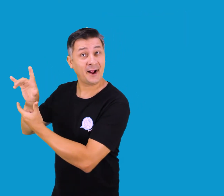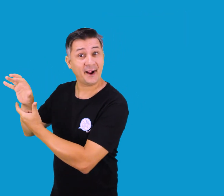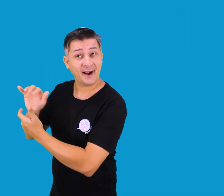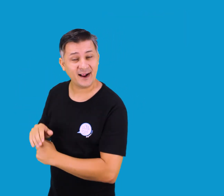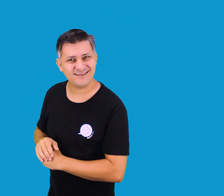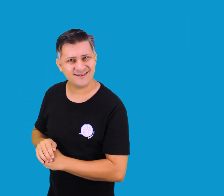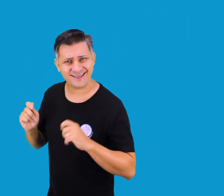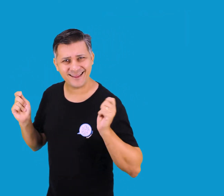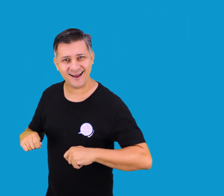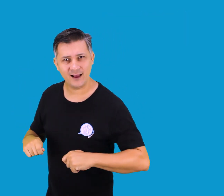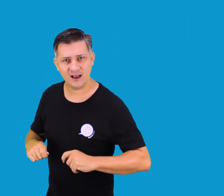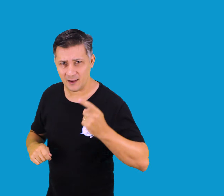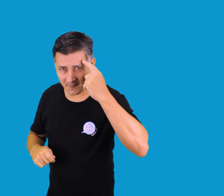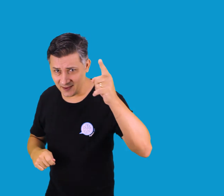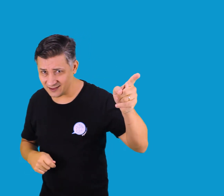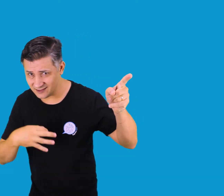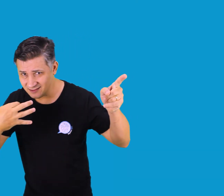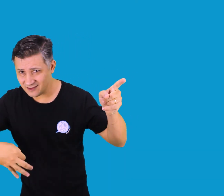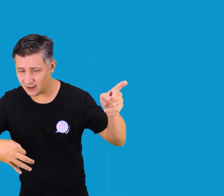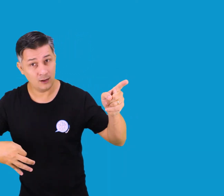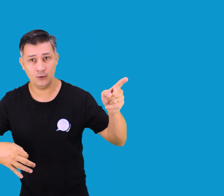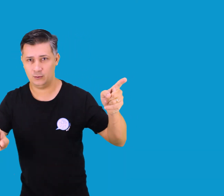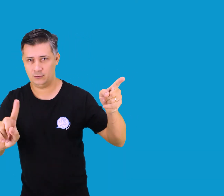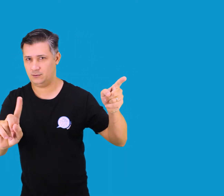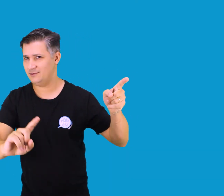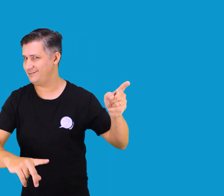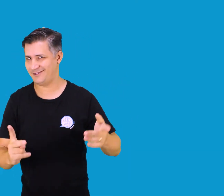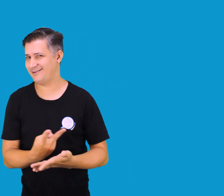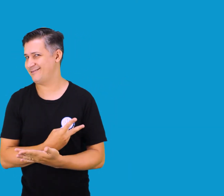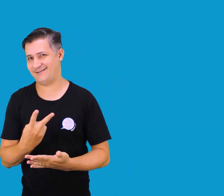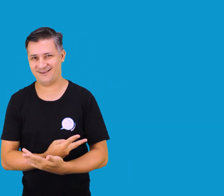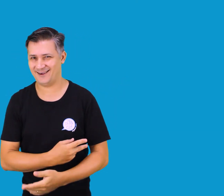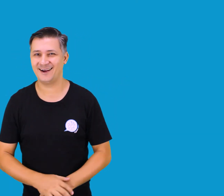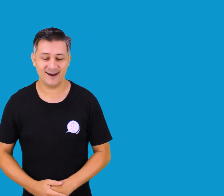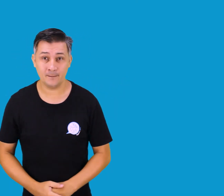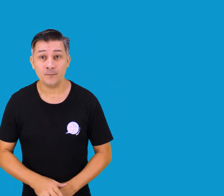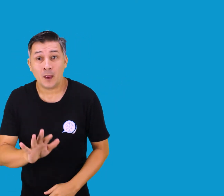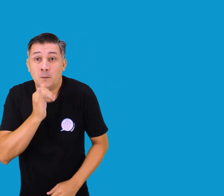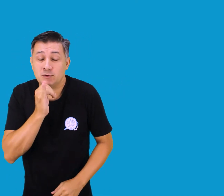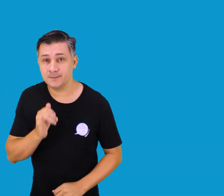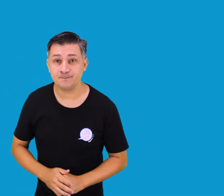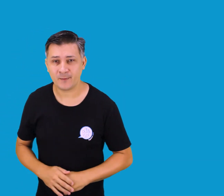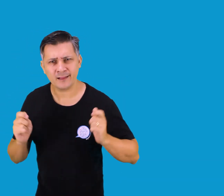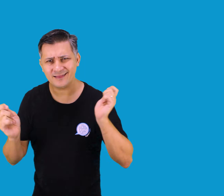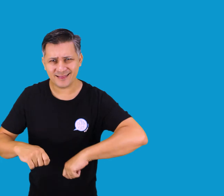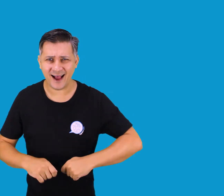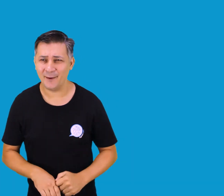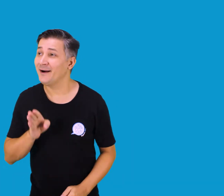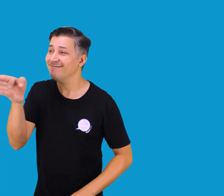se comunicar com o surdo usando apenas o alfabeto em Libras. É preciso desmistificar